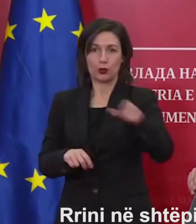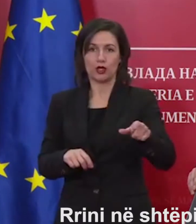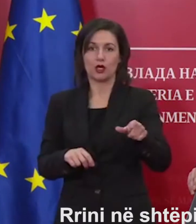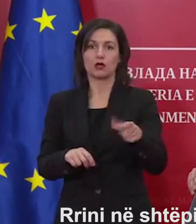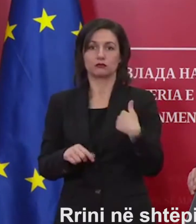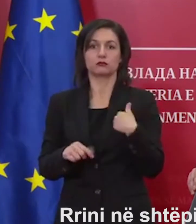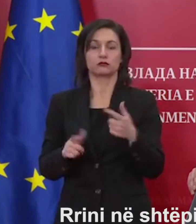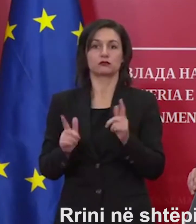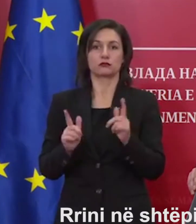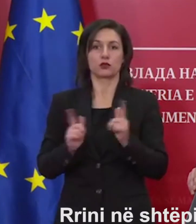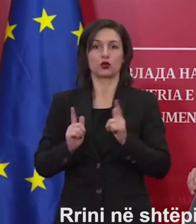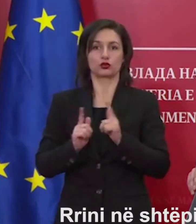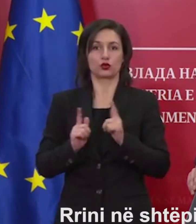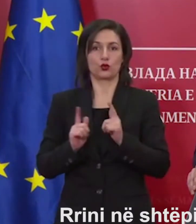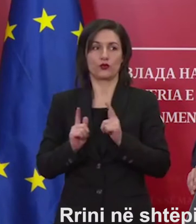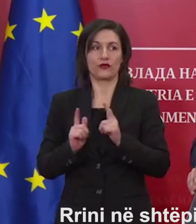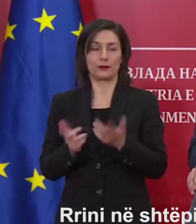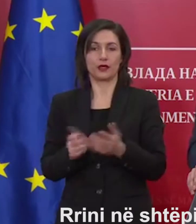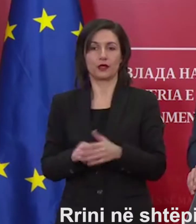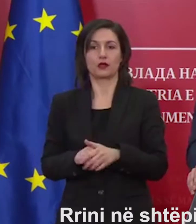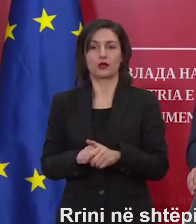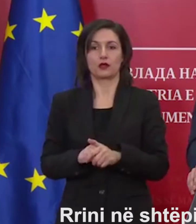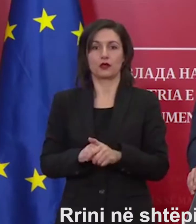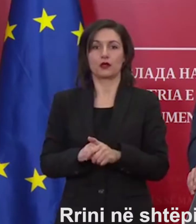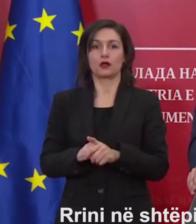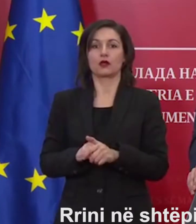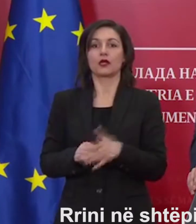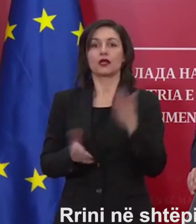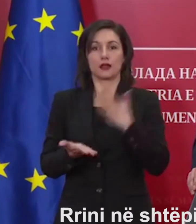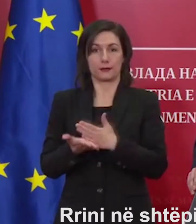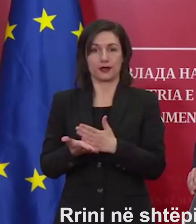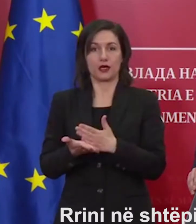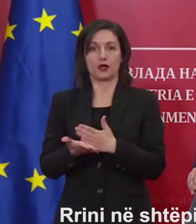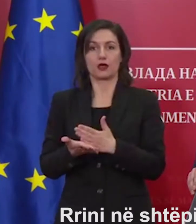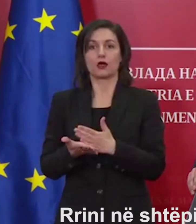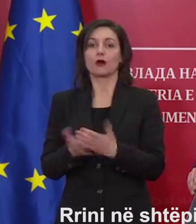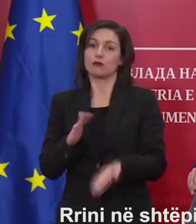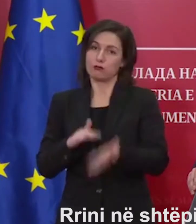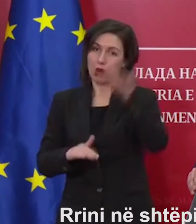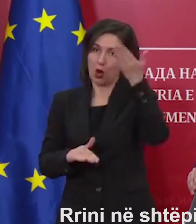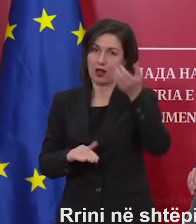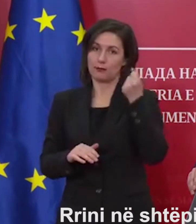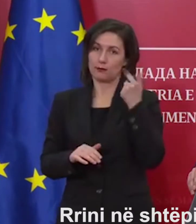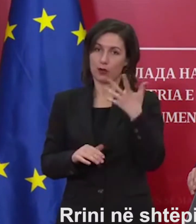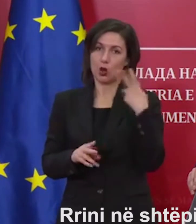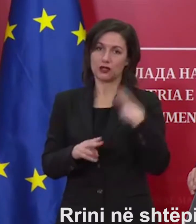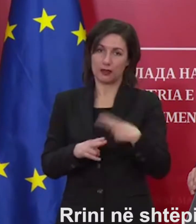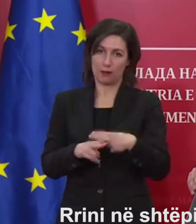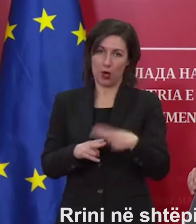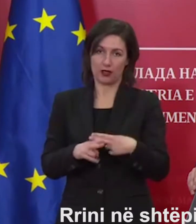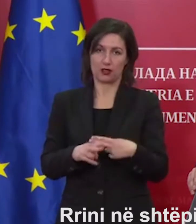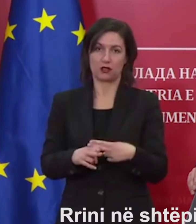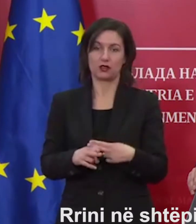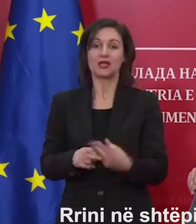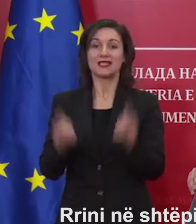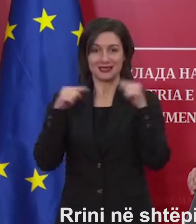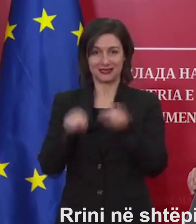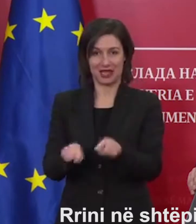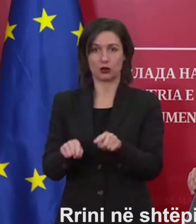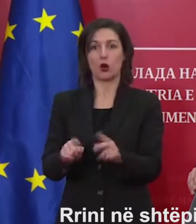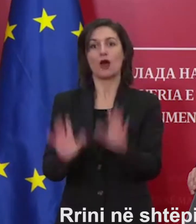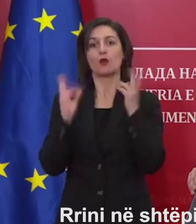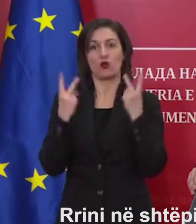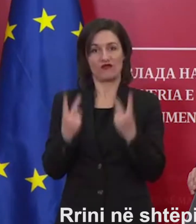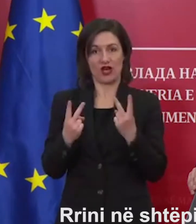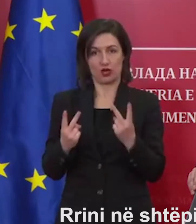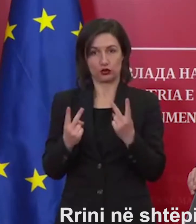на заболени у периодот кој што доаѓа се зголемува. Затоа е најбитно да